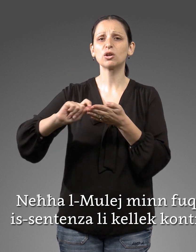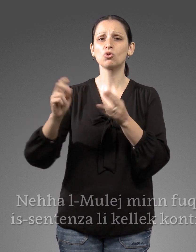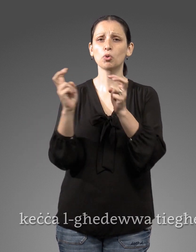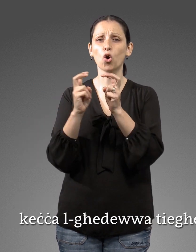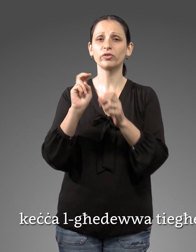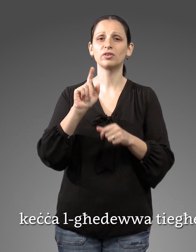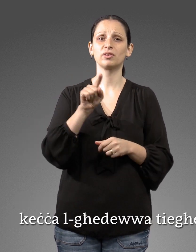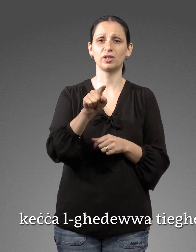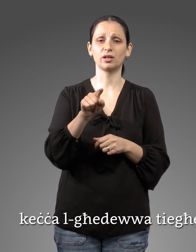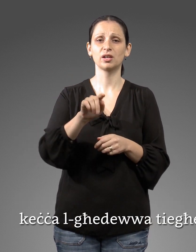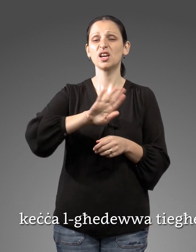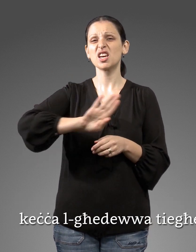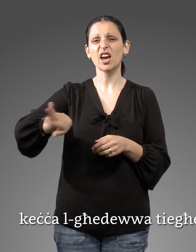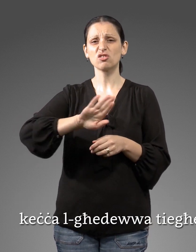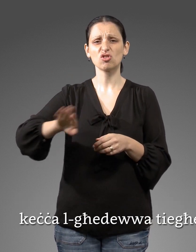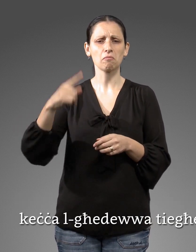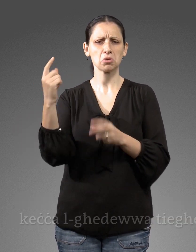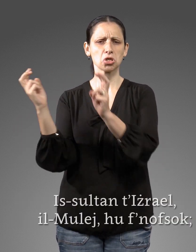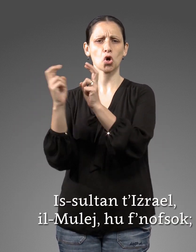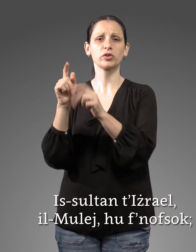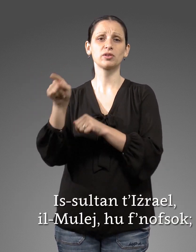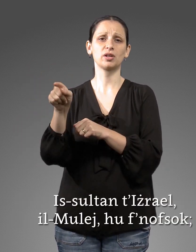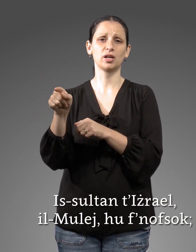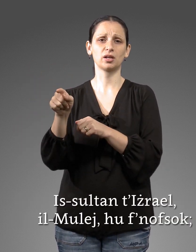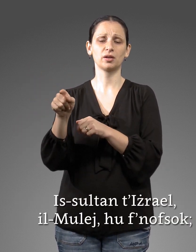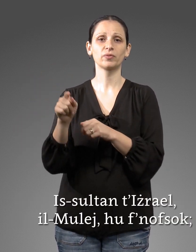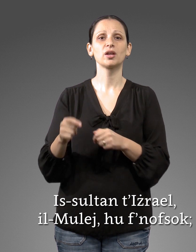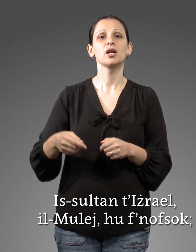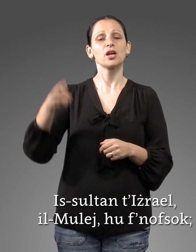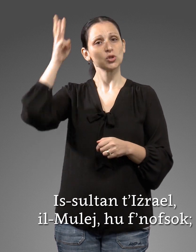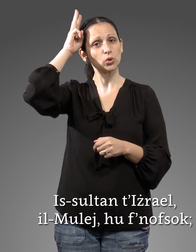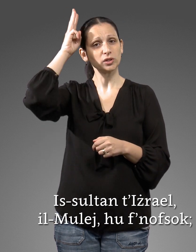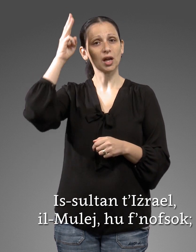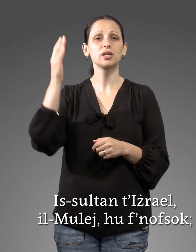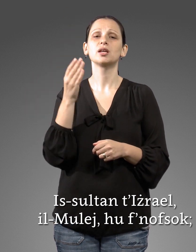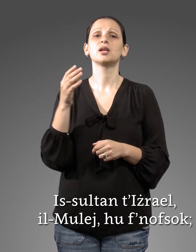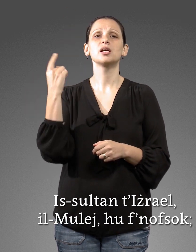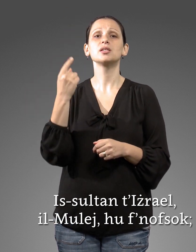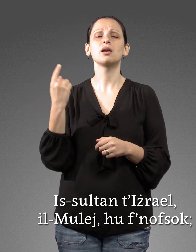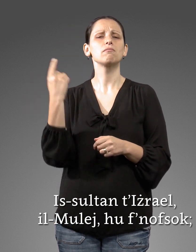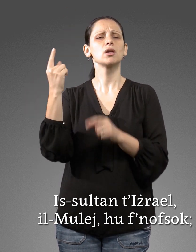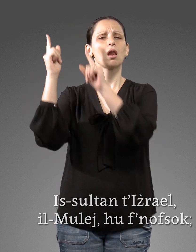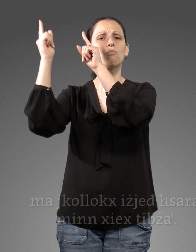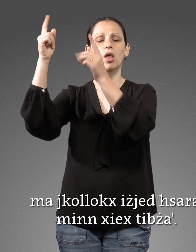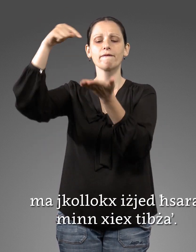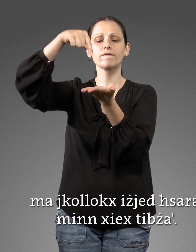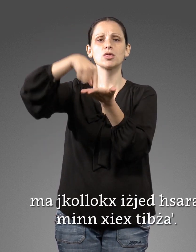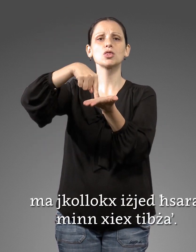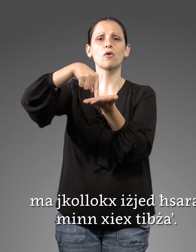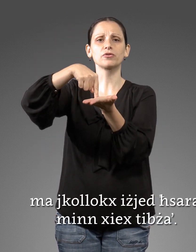Kacħala dawat jek Iz-sultant Izrael, il-mulej u f-nofsok Maj kollokx